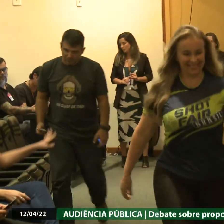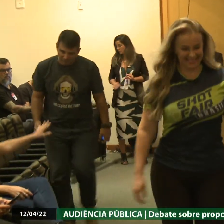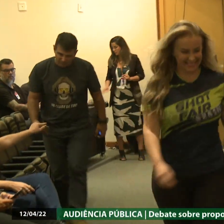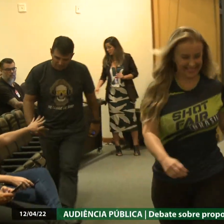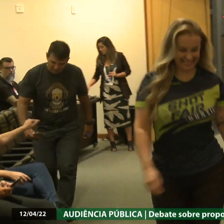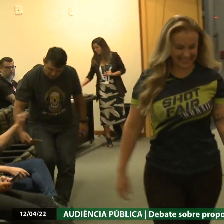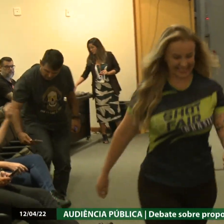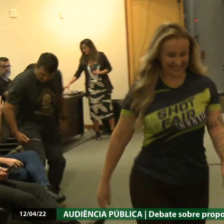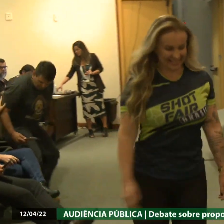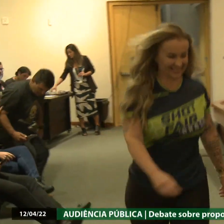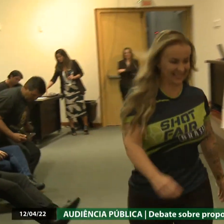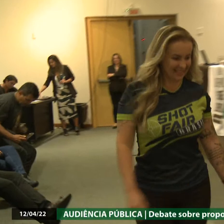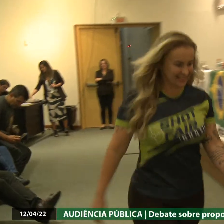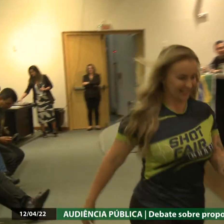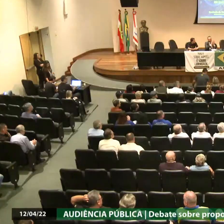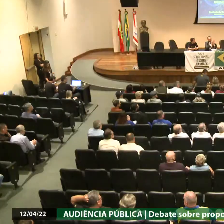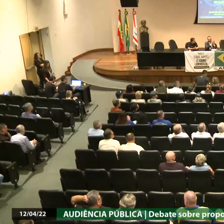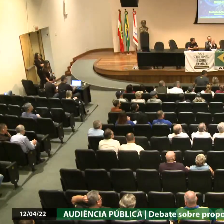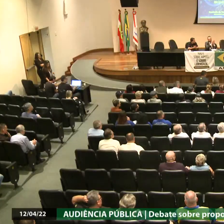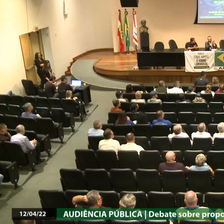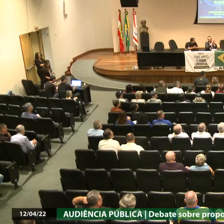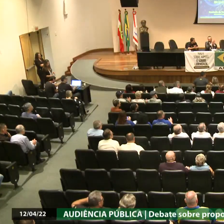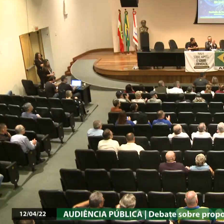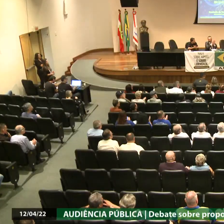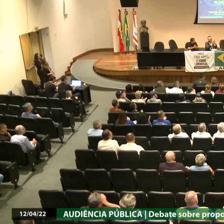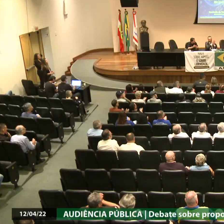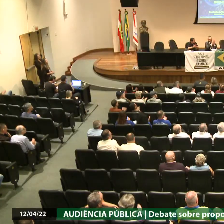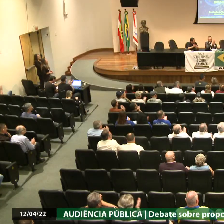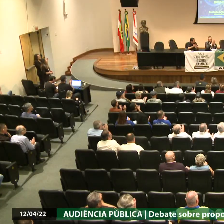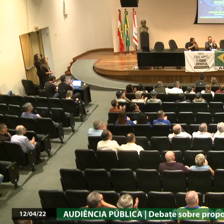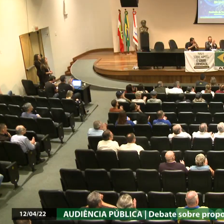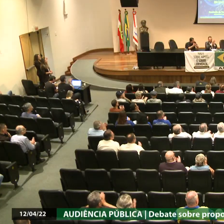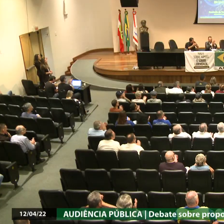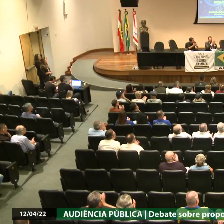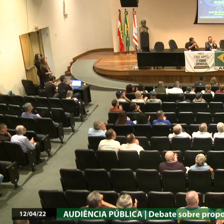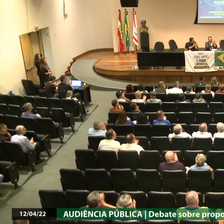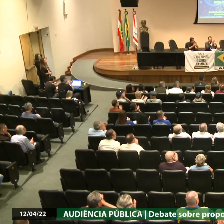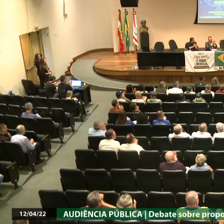e obrigado Juliana E aí